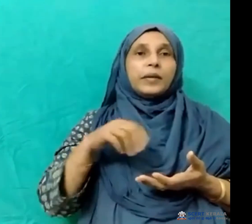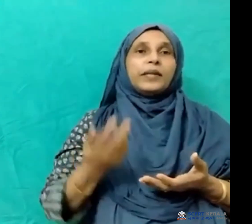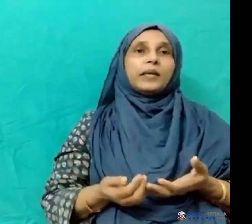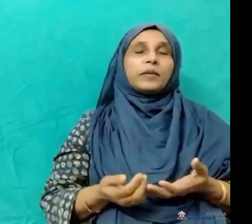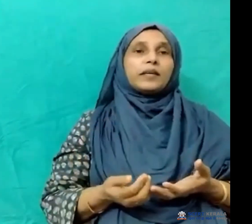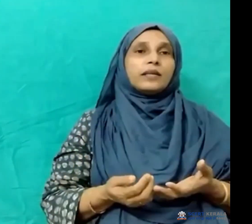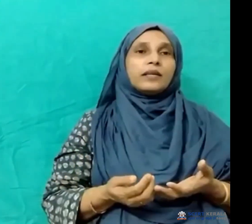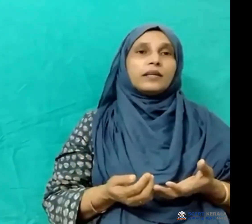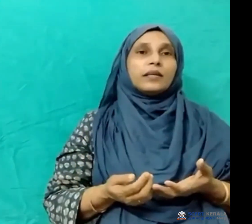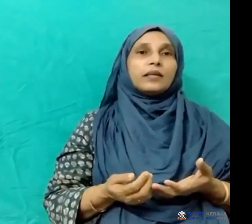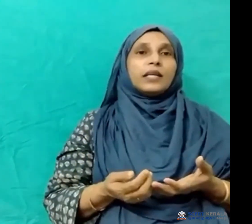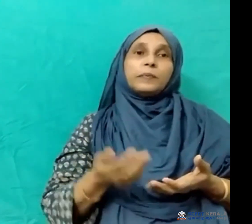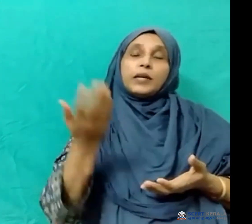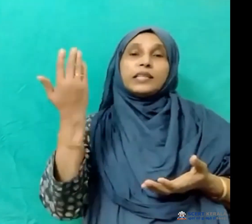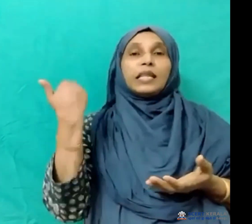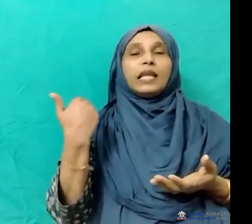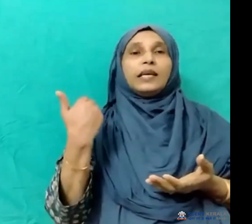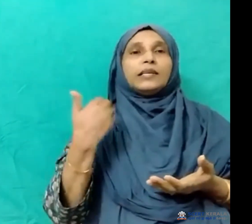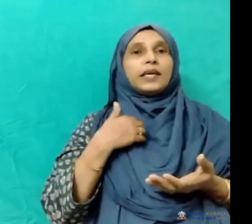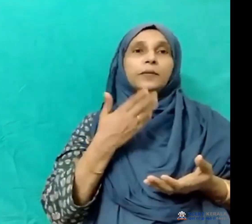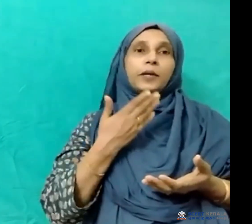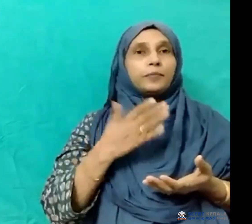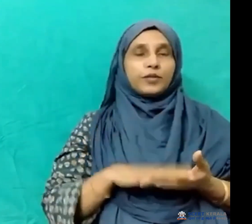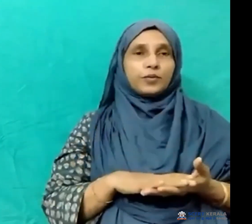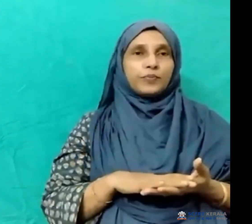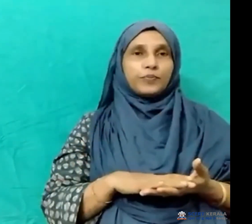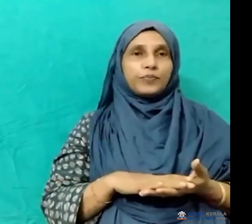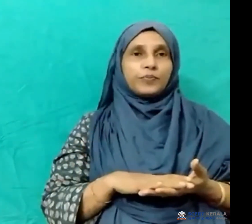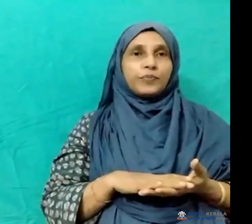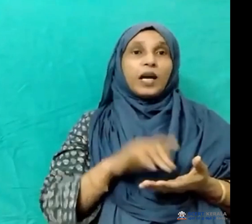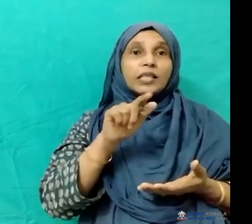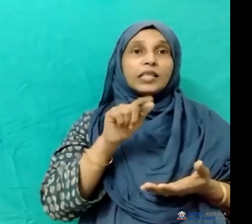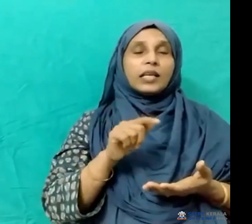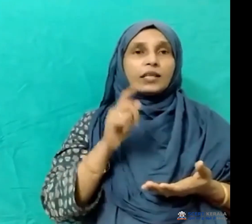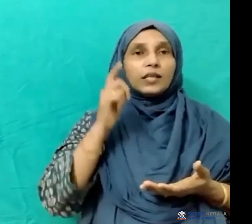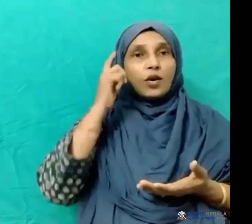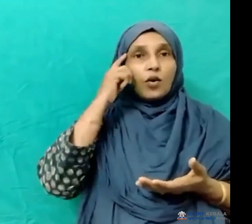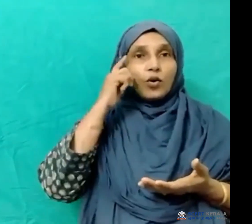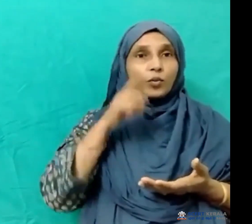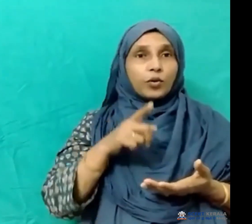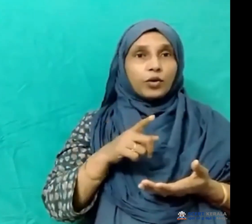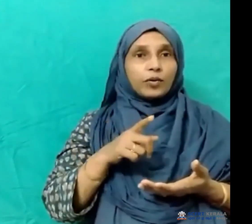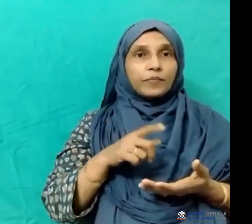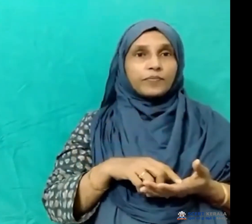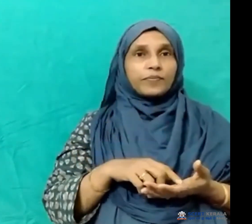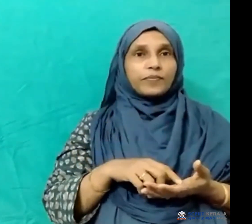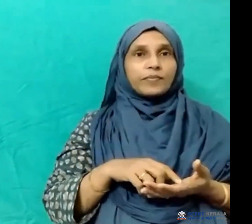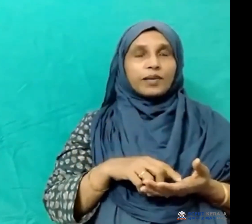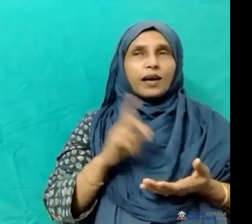പിന്നെ നമുക്ക് ഇപ്പൊ ഇന്നലെ ഞാൻ പഠിപ്പിച്ചു, അത് നിങ്ങൾക്ക് ഓർമ്മ ഉണ്ടോ?